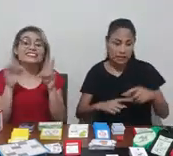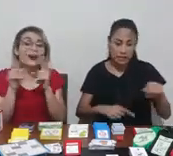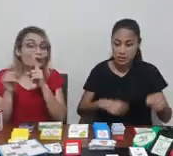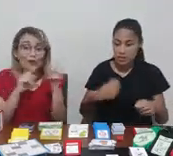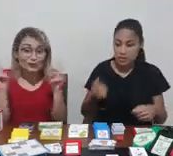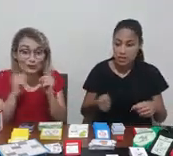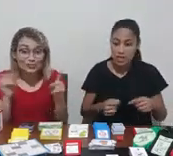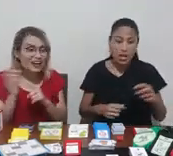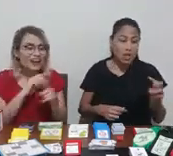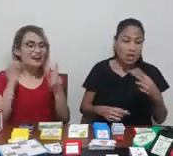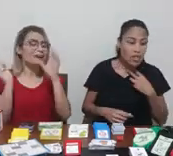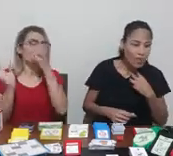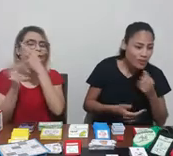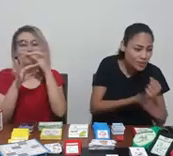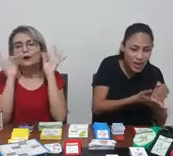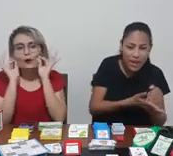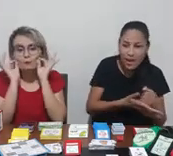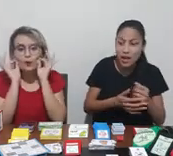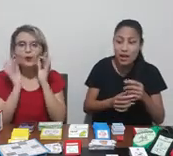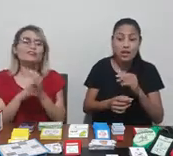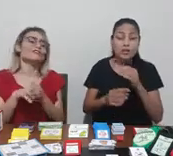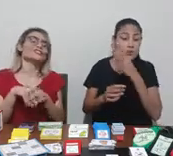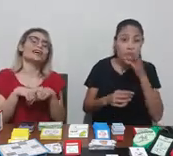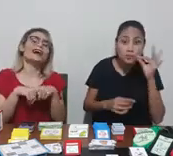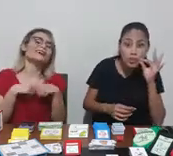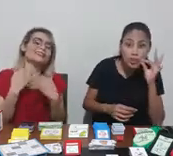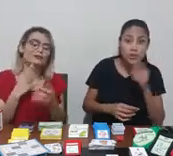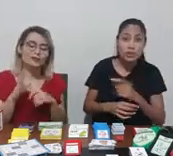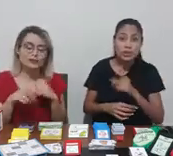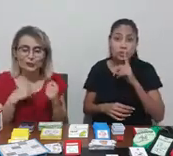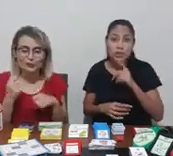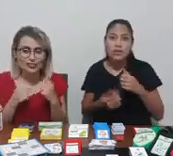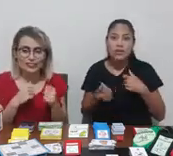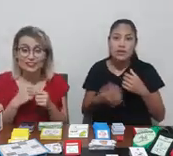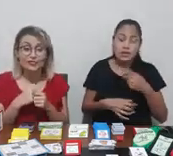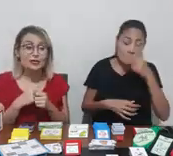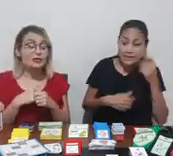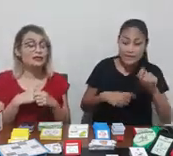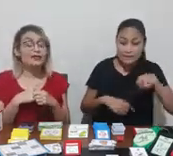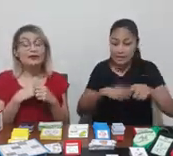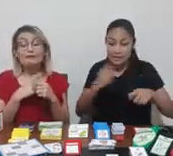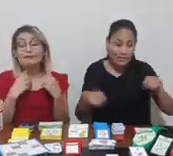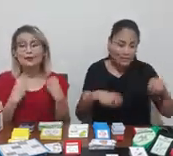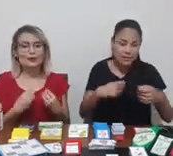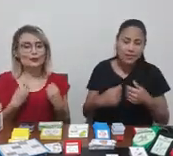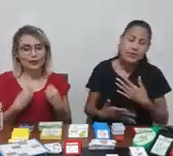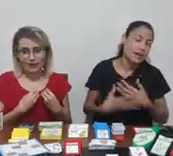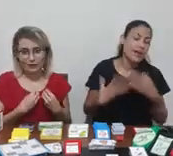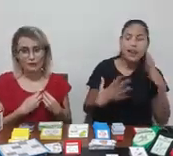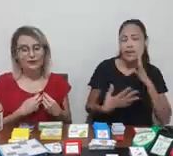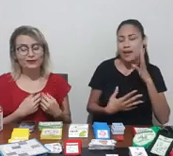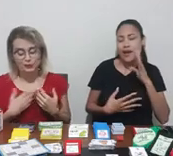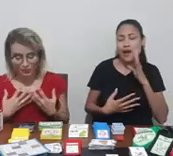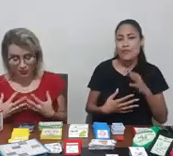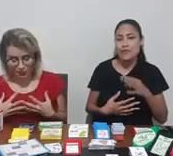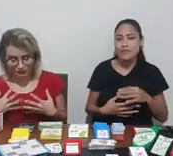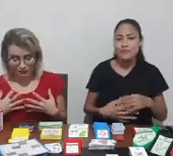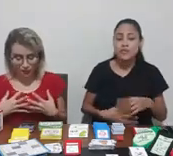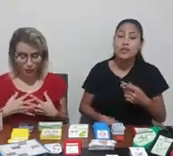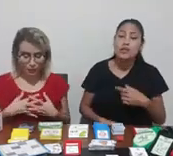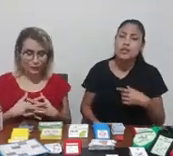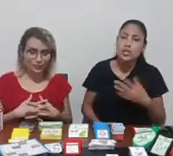diz, não pode ajudar, todo mundo, ó, boquinha fechada, então o pessoal só nos sinais. Então, é muito legal. E eu não sei se